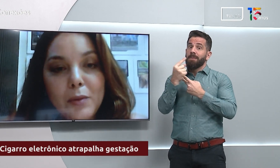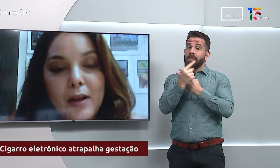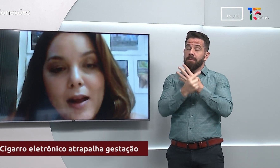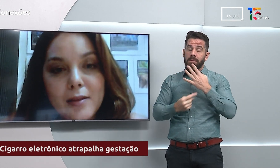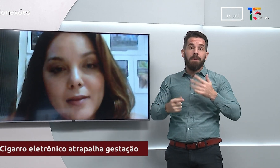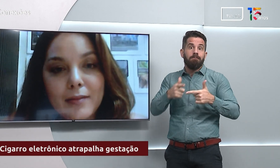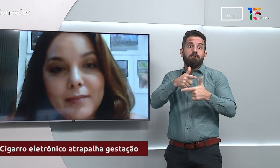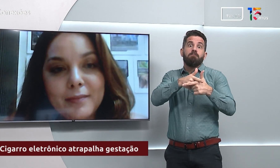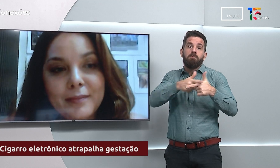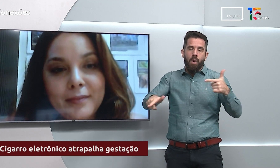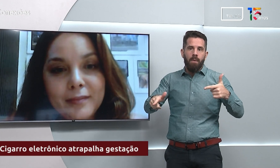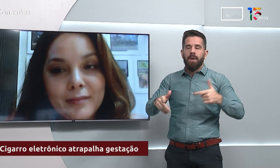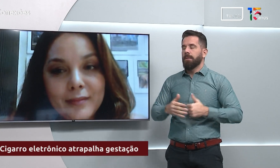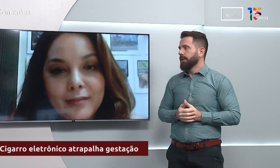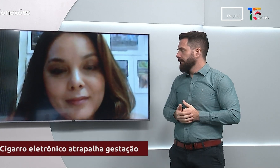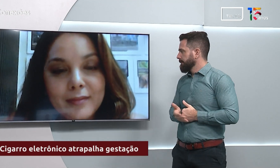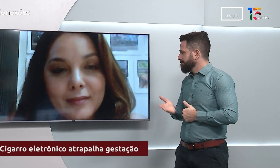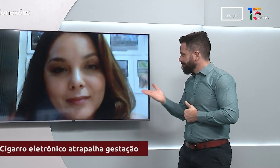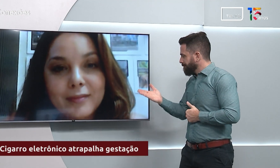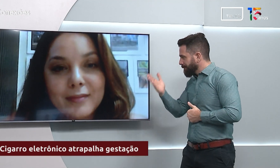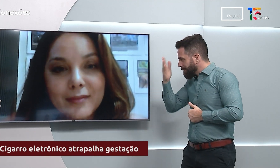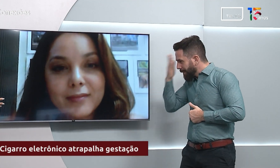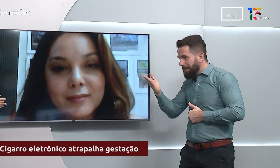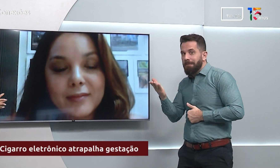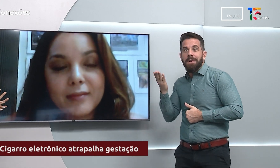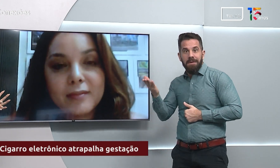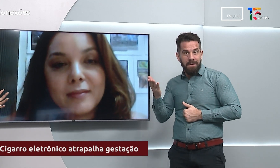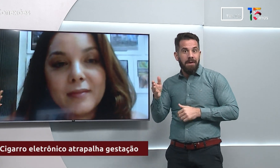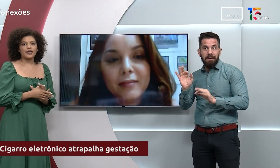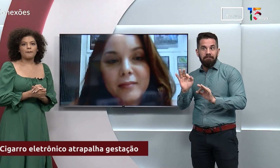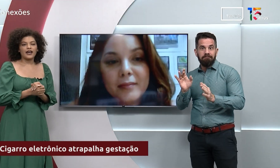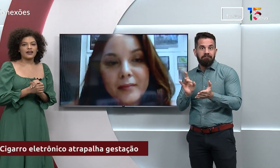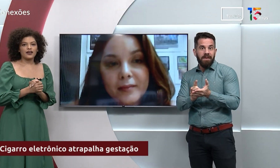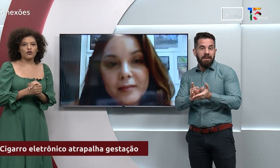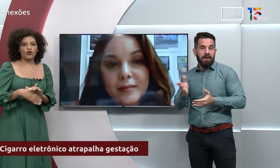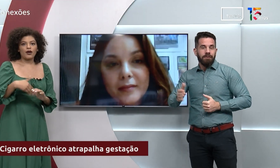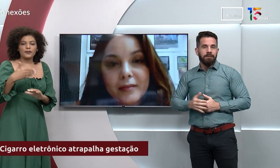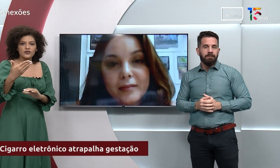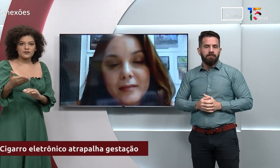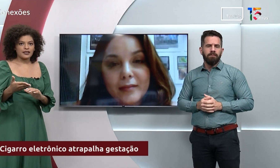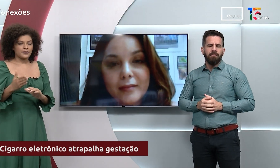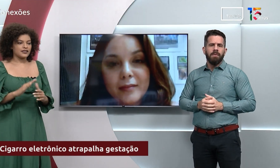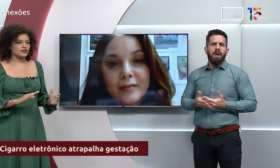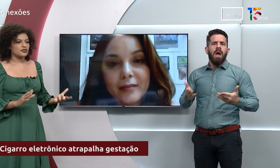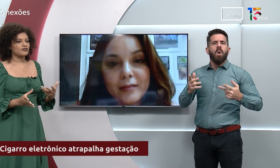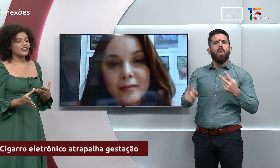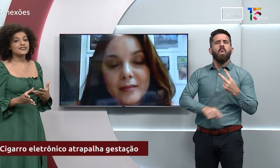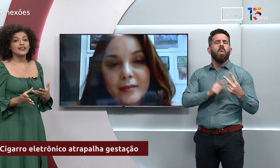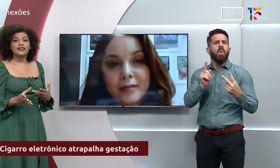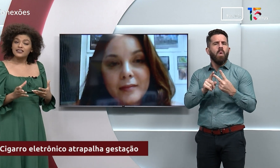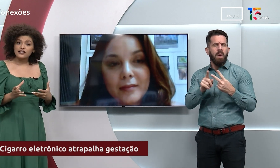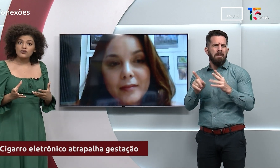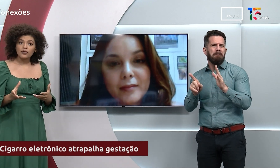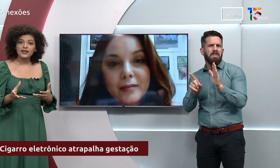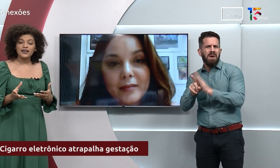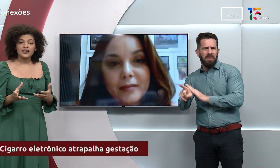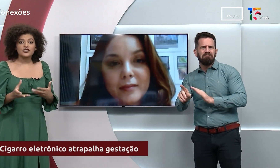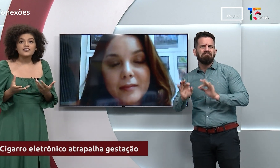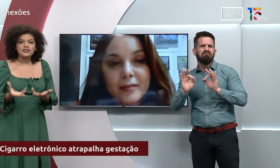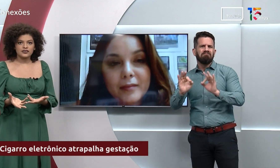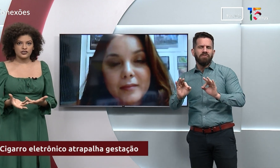saúde de todos que usam. E ele está sendo muito consumido no meio jovem, mesmo diante da proibição, continuam usando.